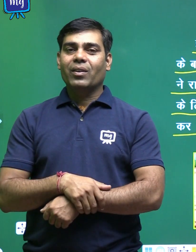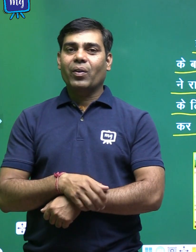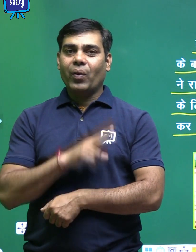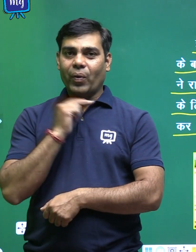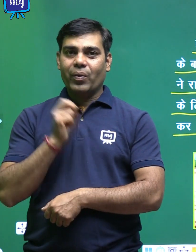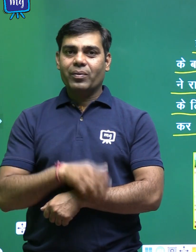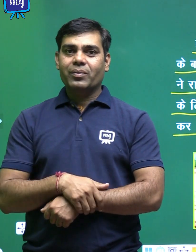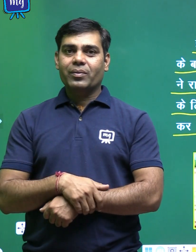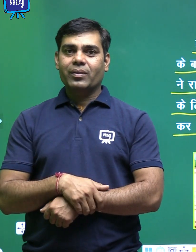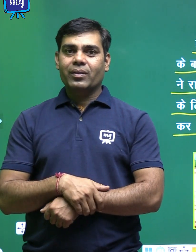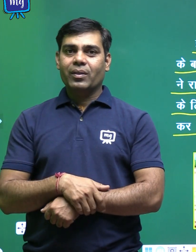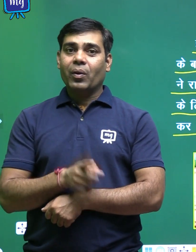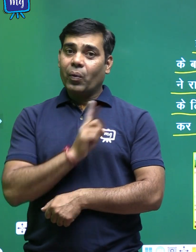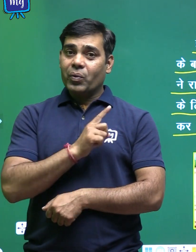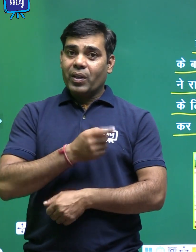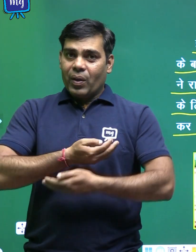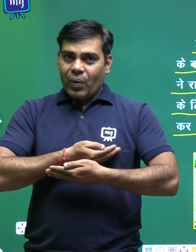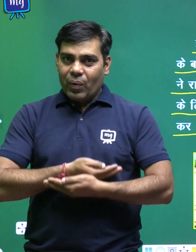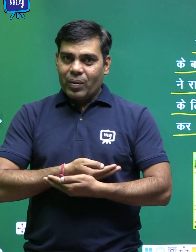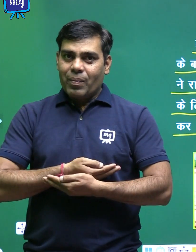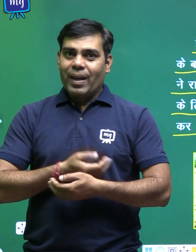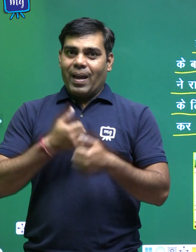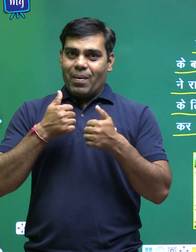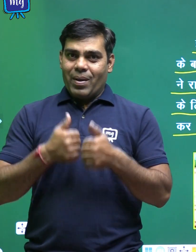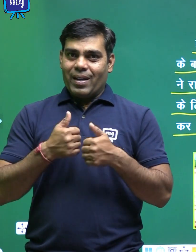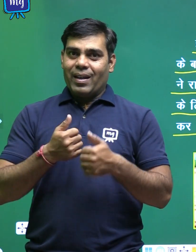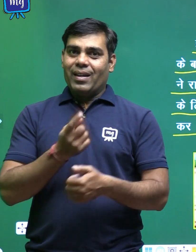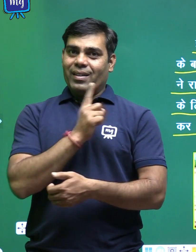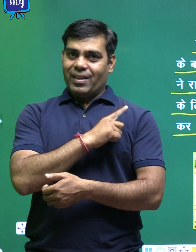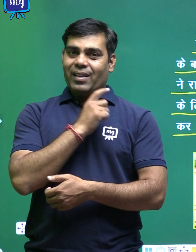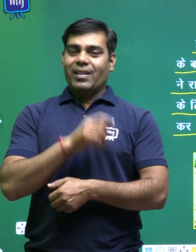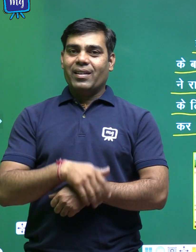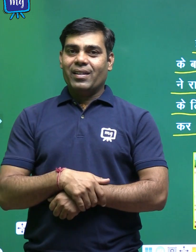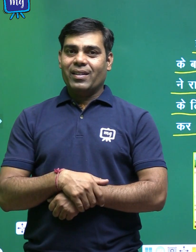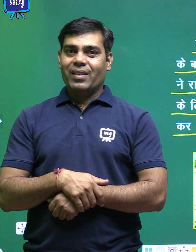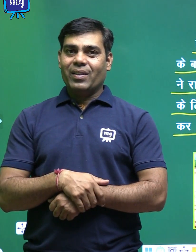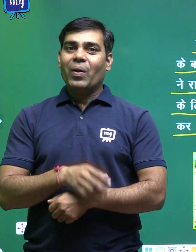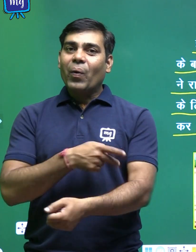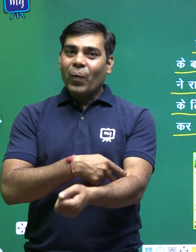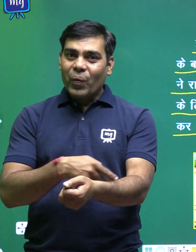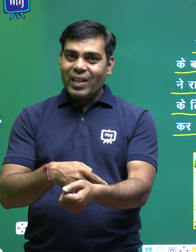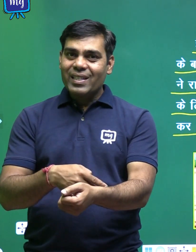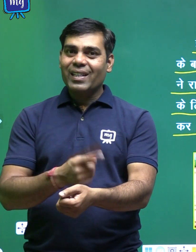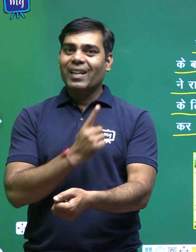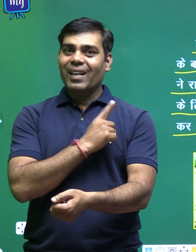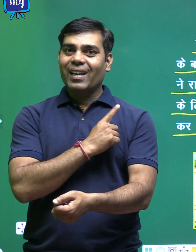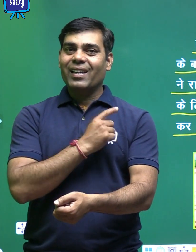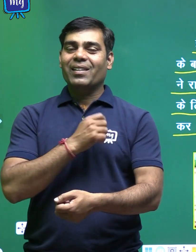और उसकी गोद में बैठा यह उदय सिंह है।